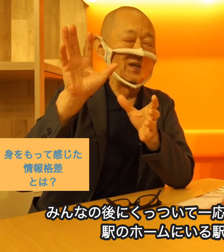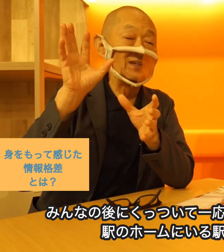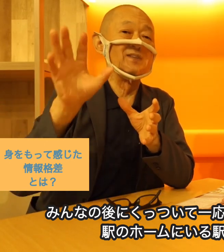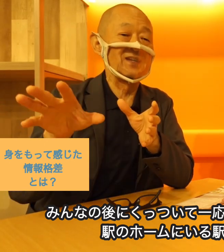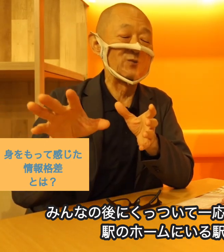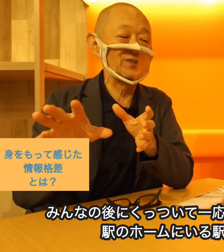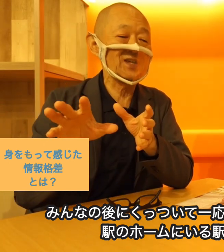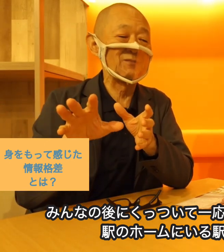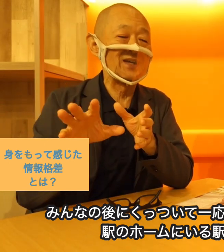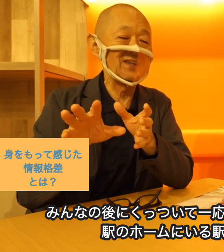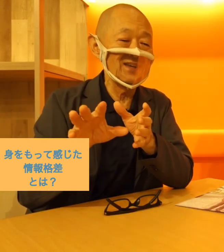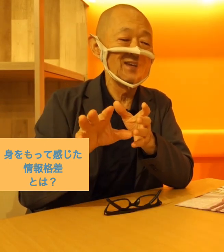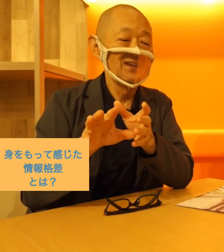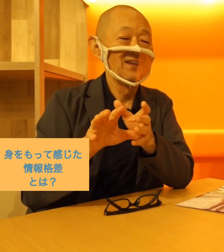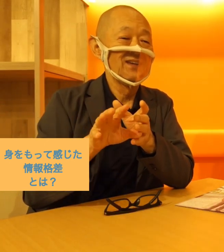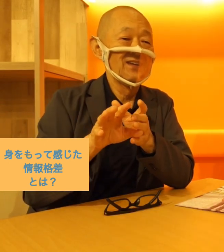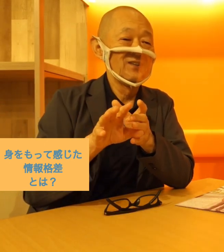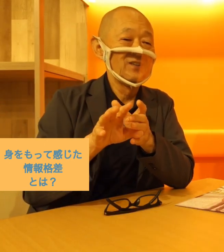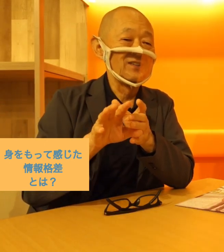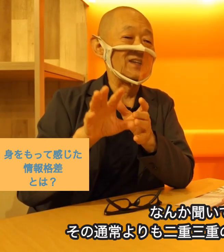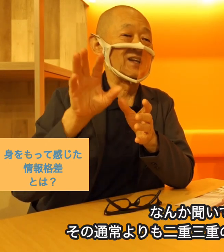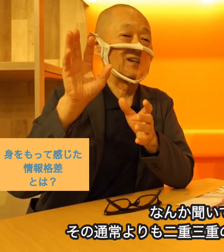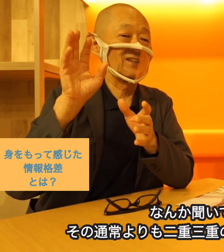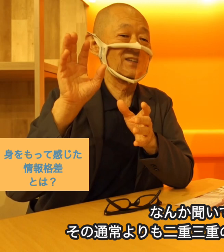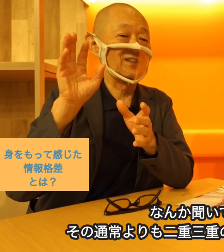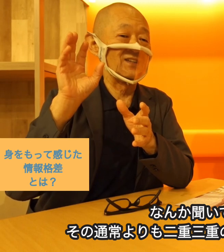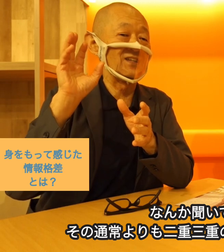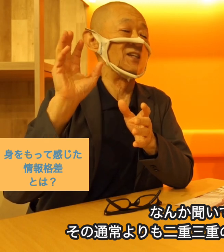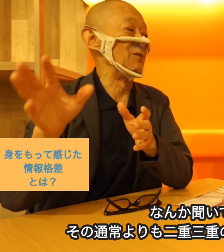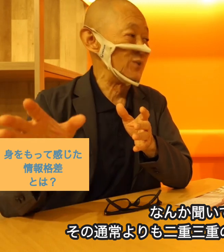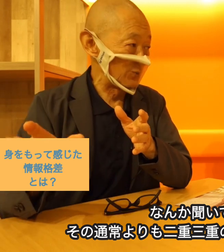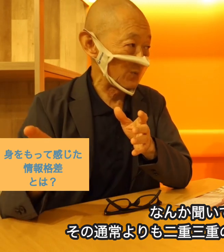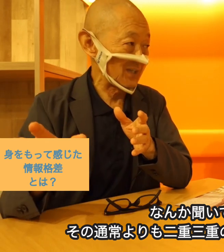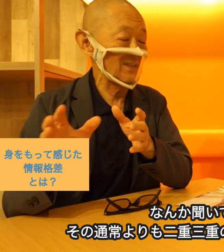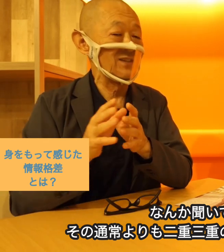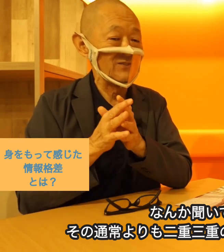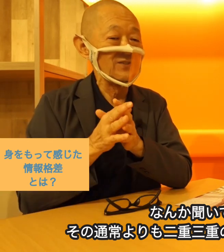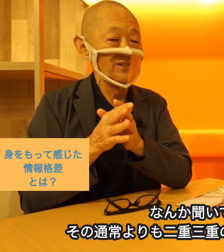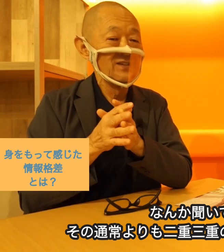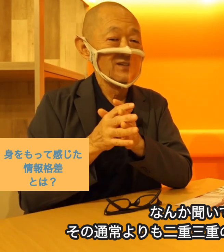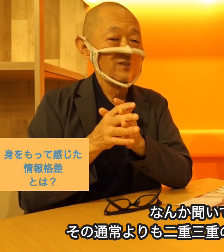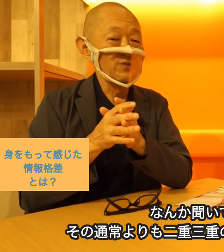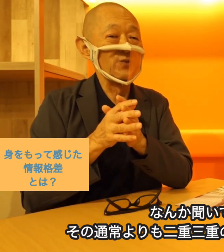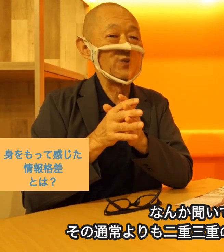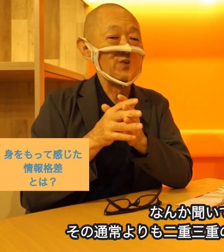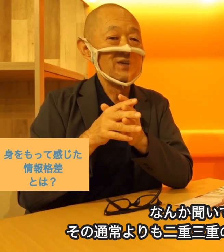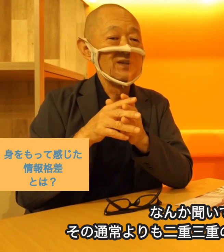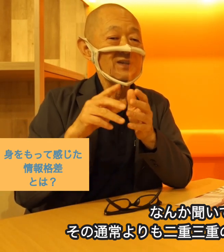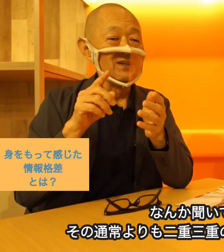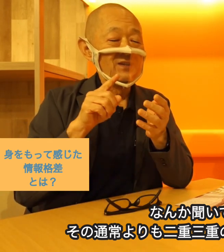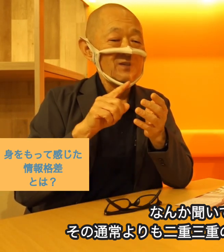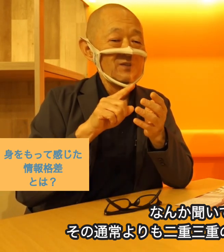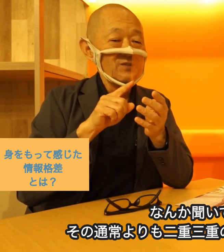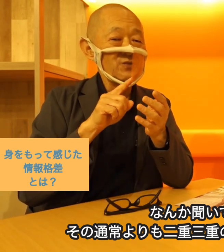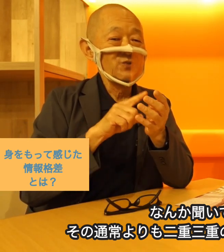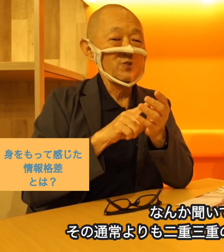員さんを捕まえて何か聞いてみるとかっていう、その通常より